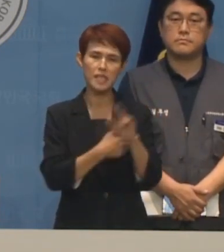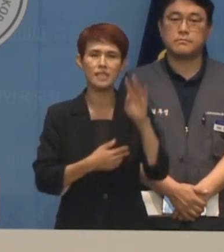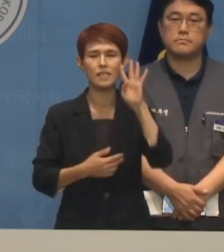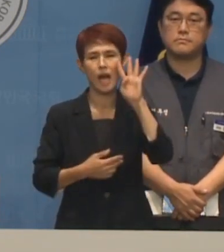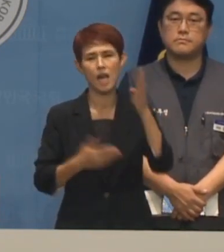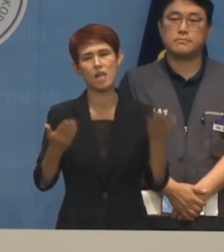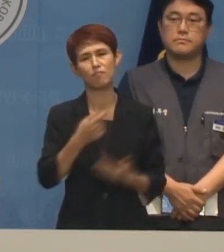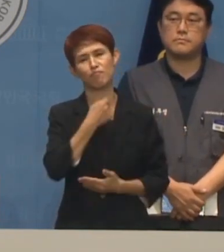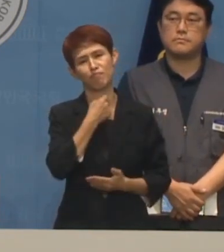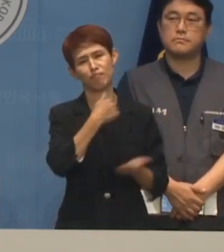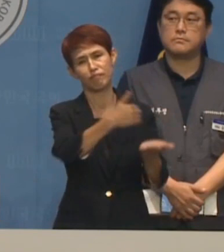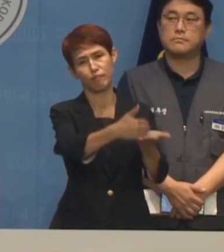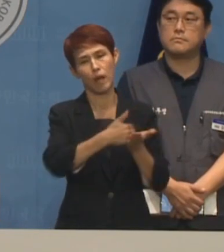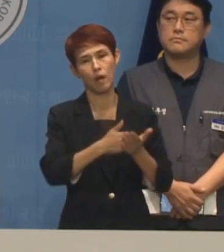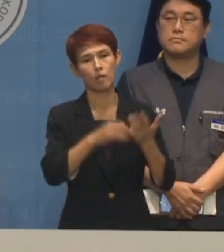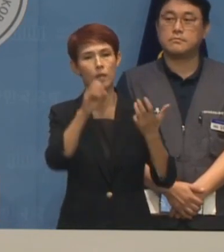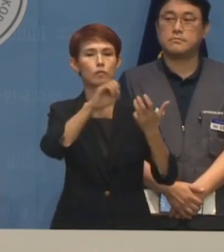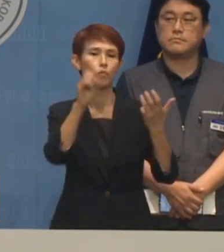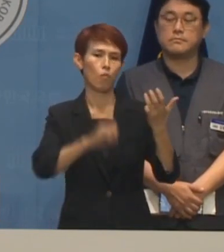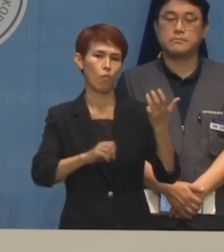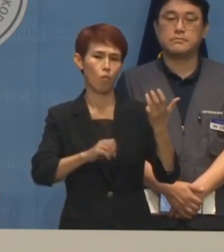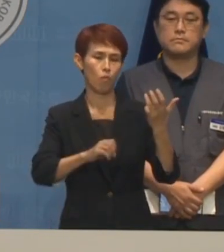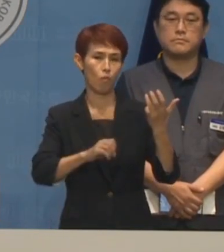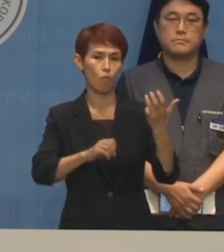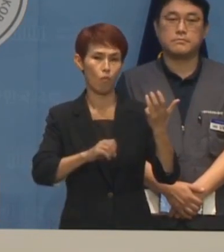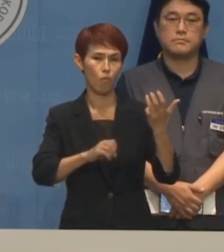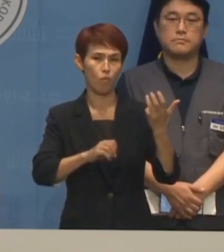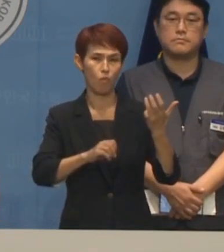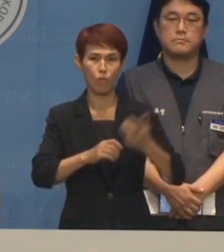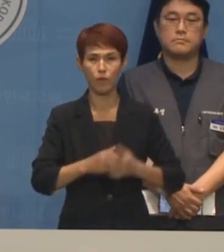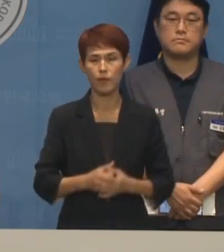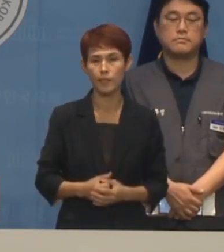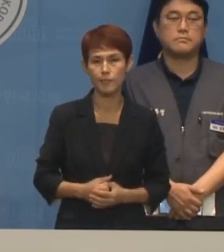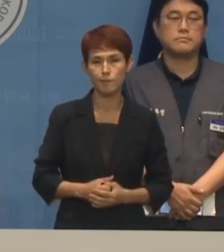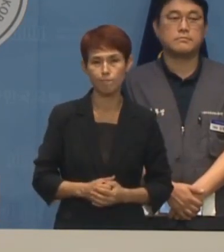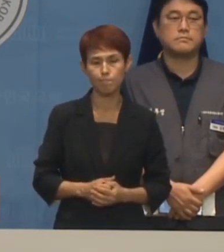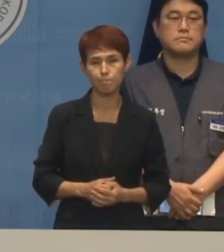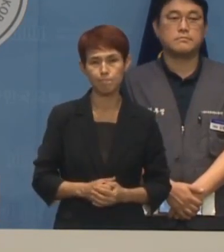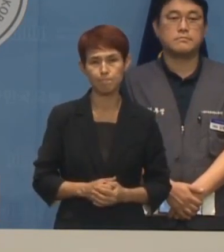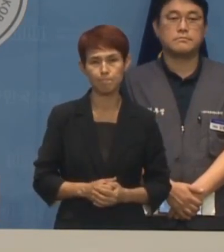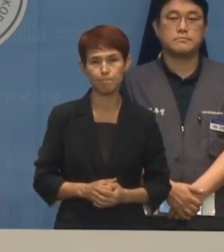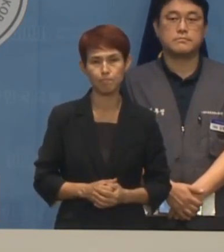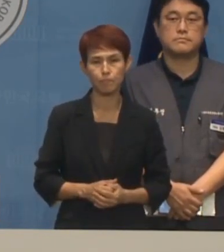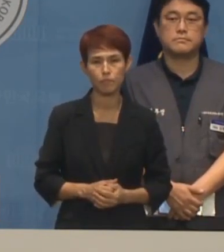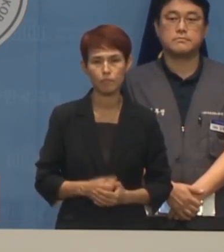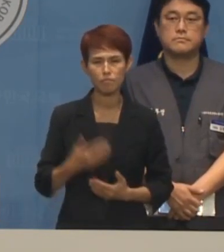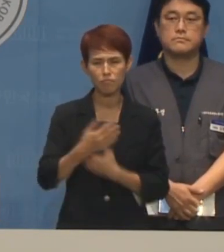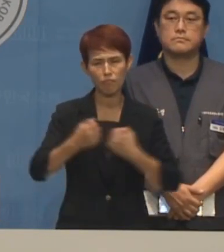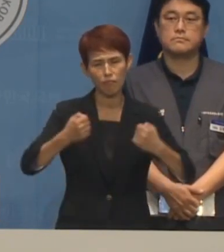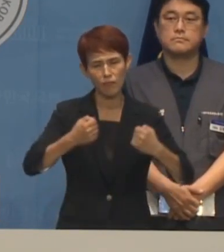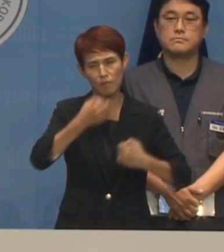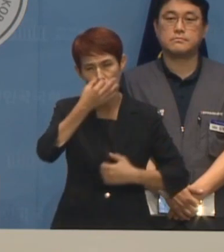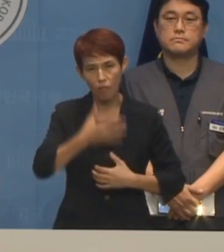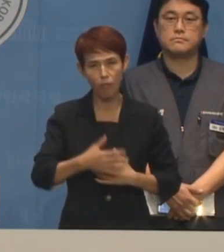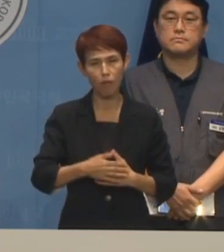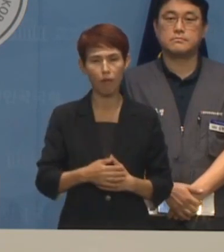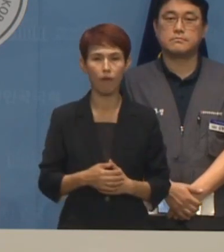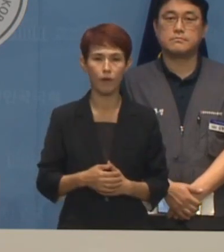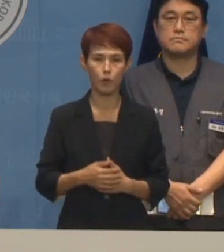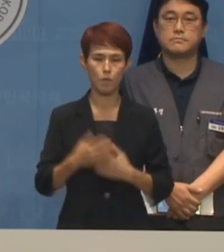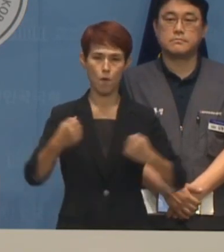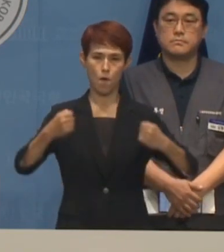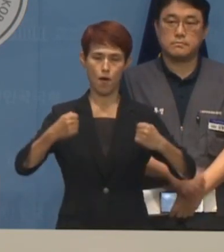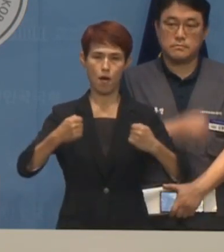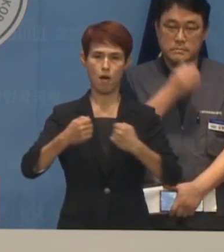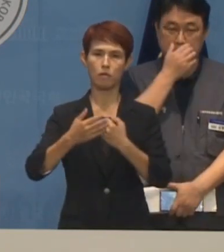원하는 비율이 80%를 넘길 정도로 압도적으로 많았습니다. 육체적, 정신적 부담을 줄이고 건강에